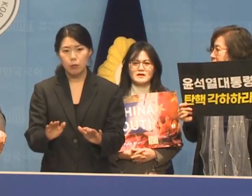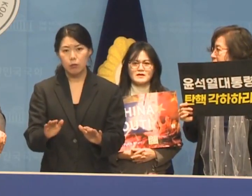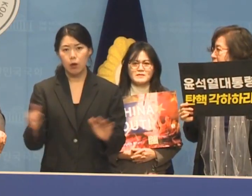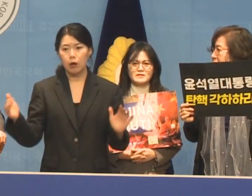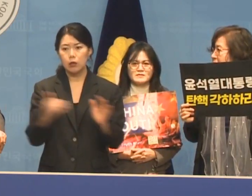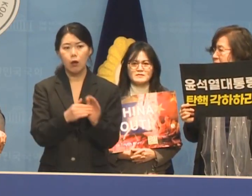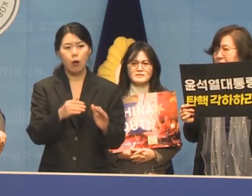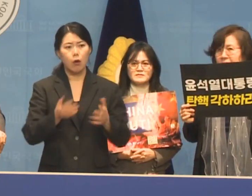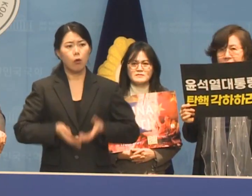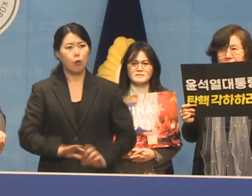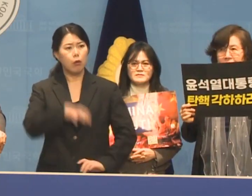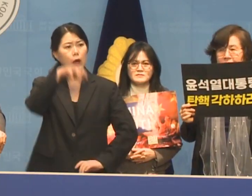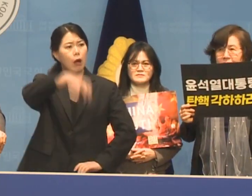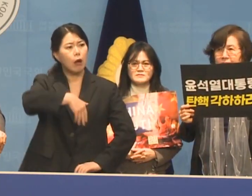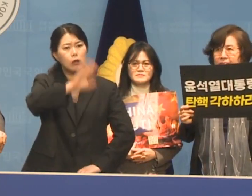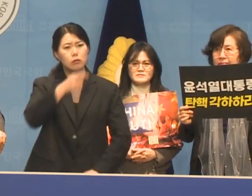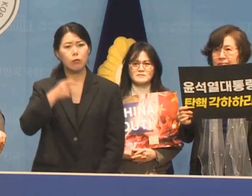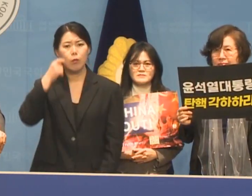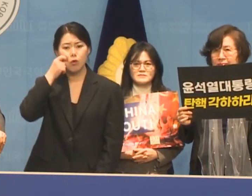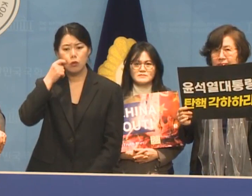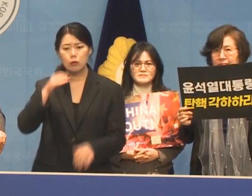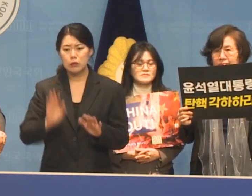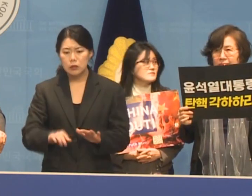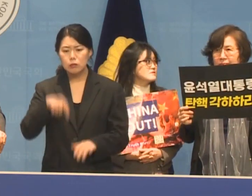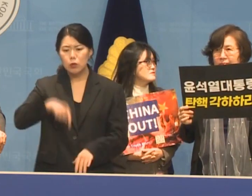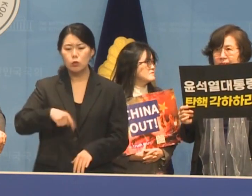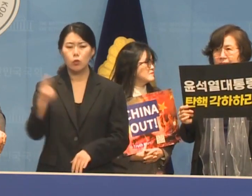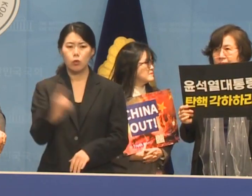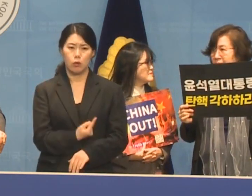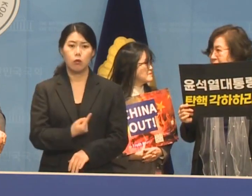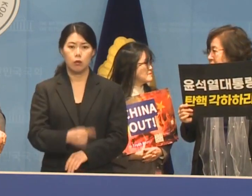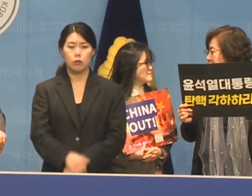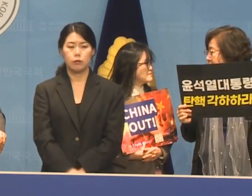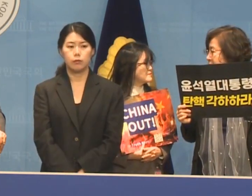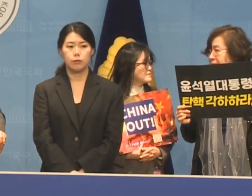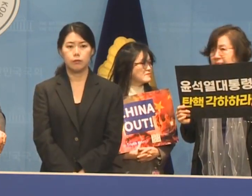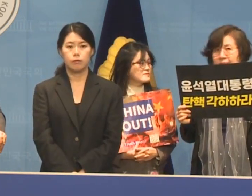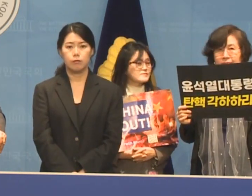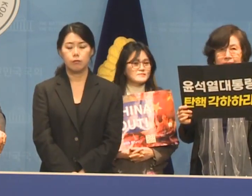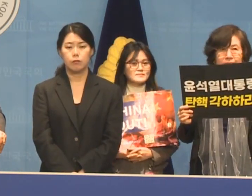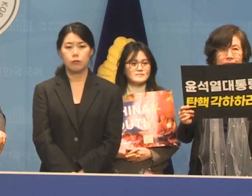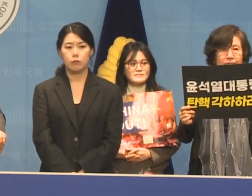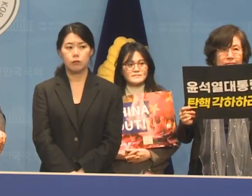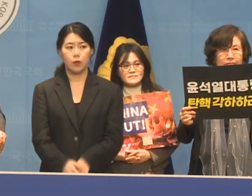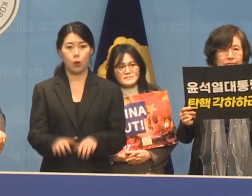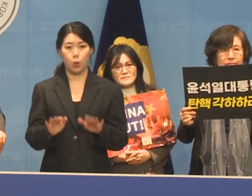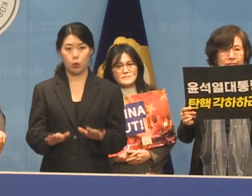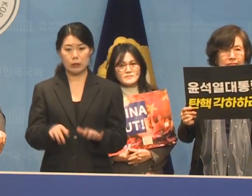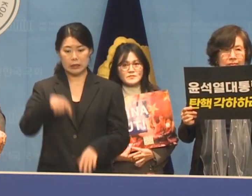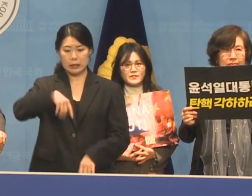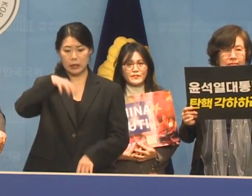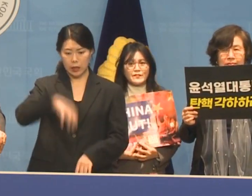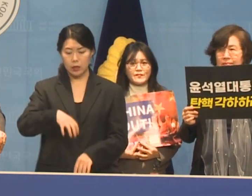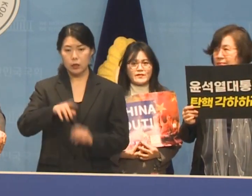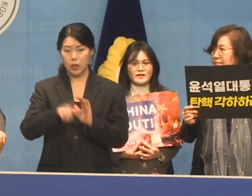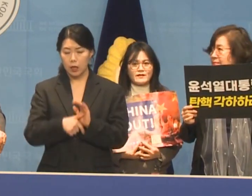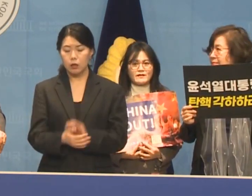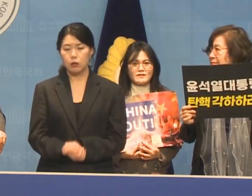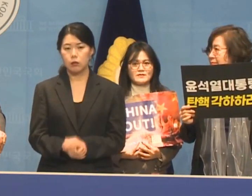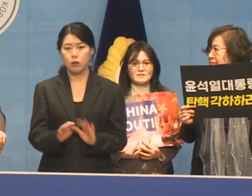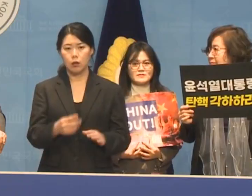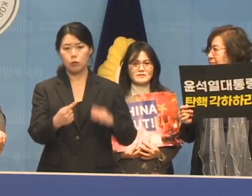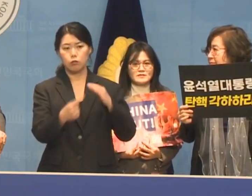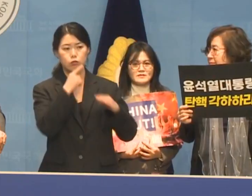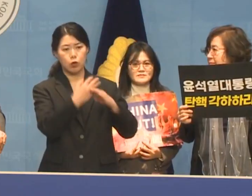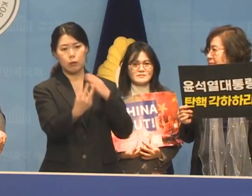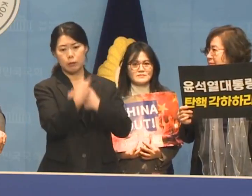순간까지 고향으로 돌아가지 못하고 지금 이 자리에 섰습니다. 저는 오늘 이 자리를 빌어 우리